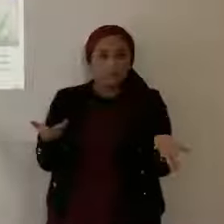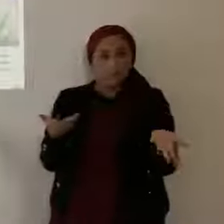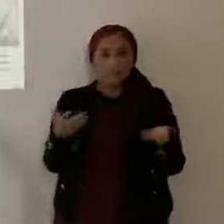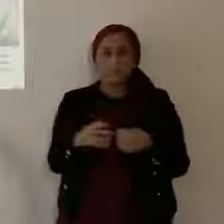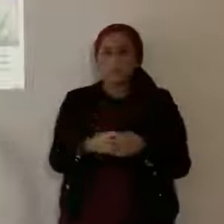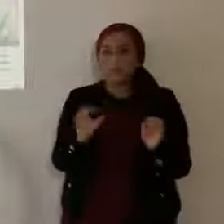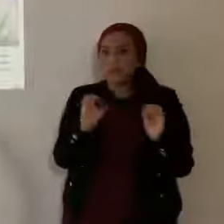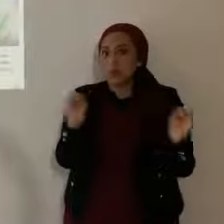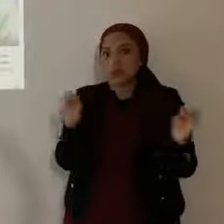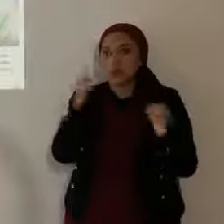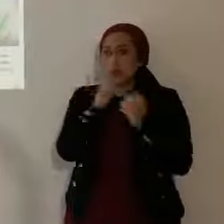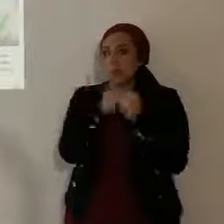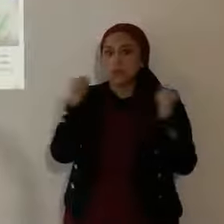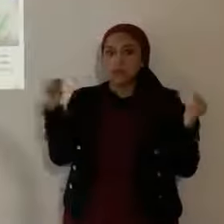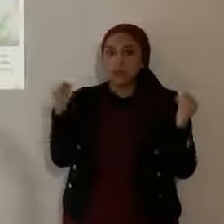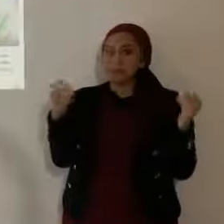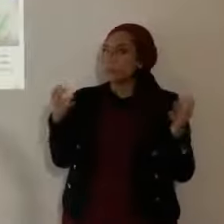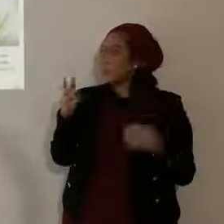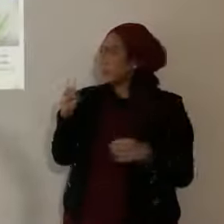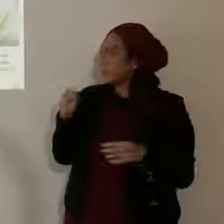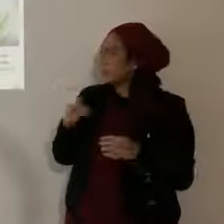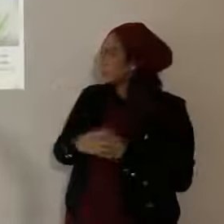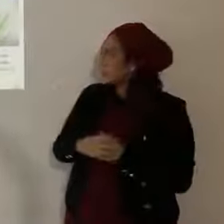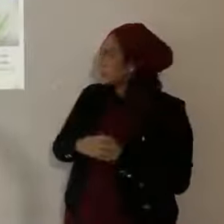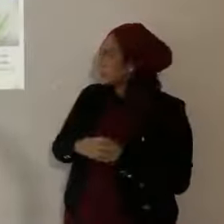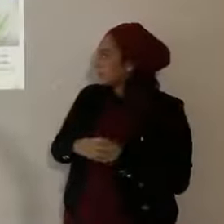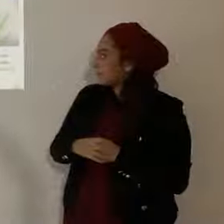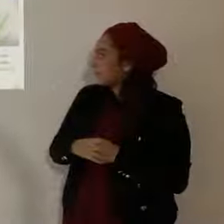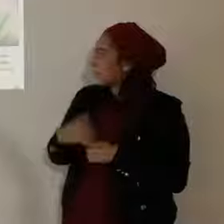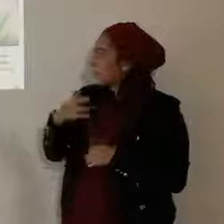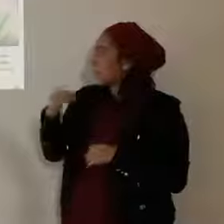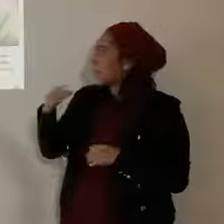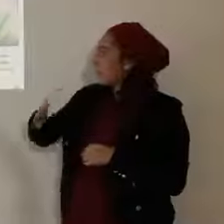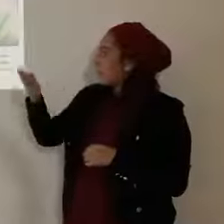vean. Esto está para llorar, ¿verdad? En la parte derecha, en